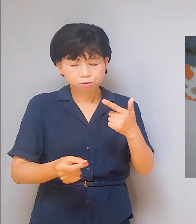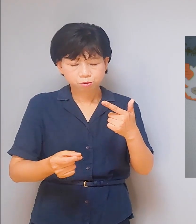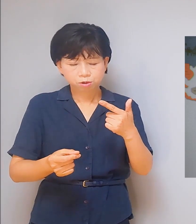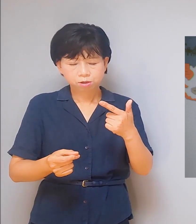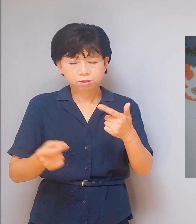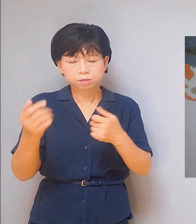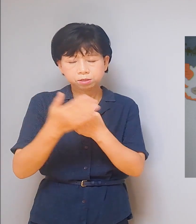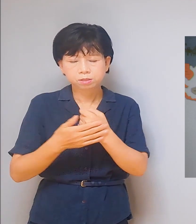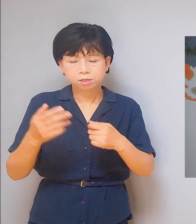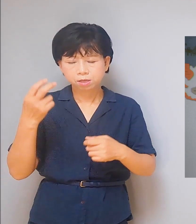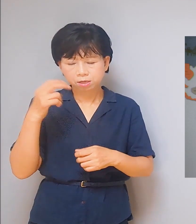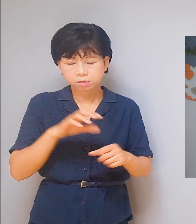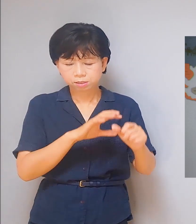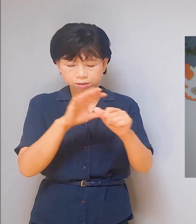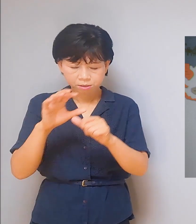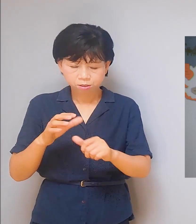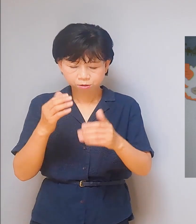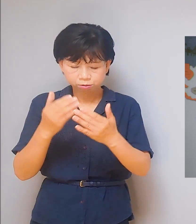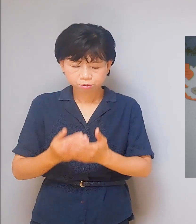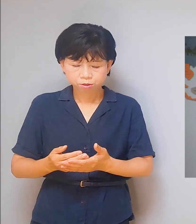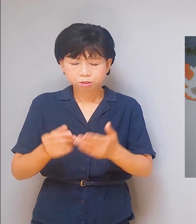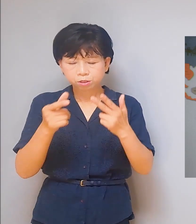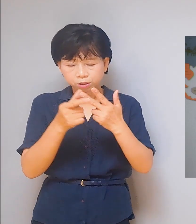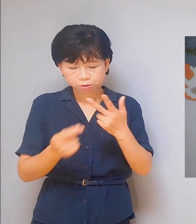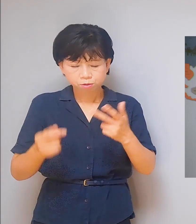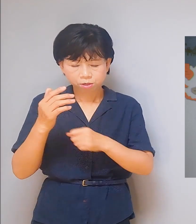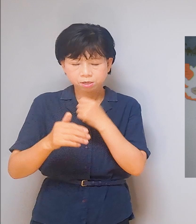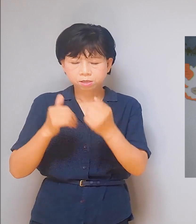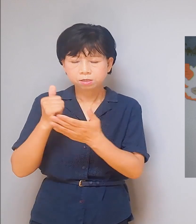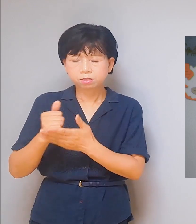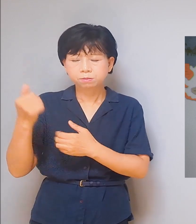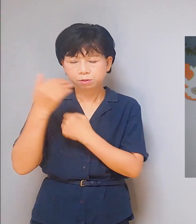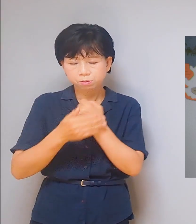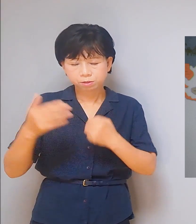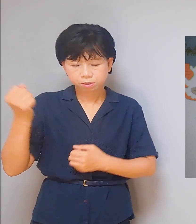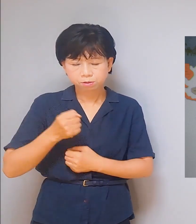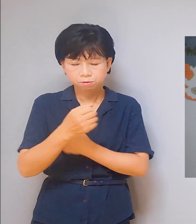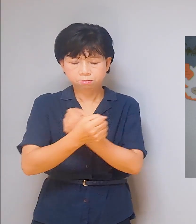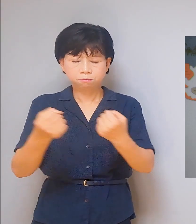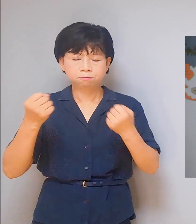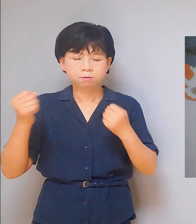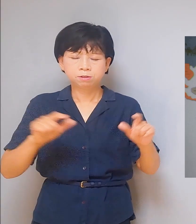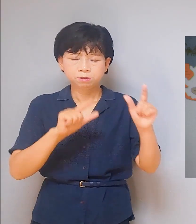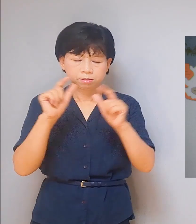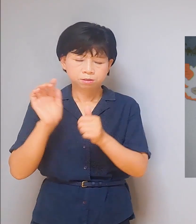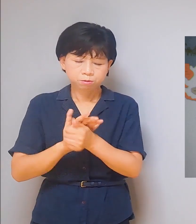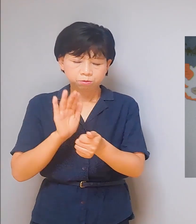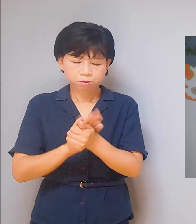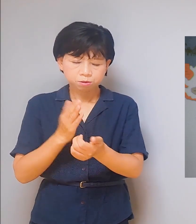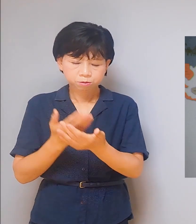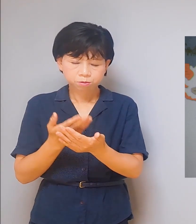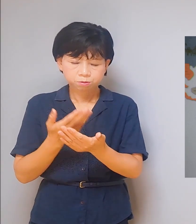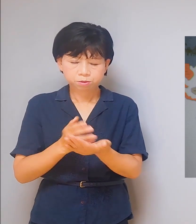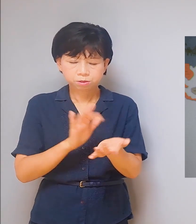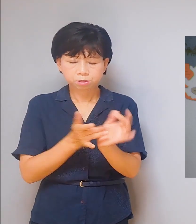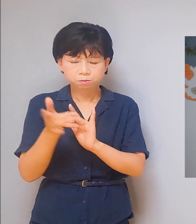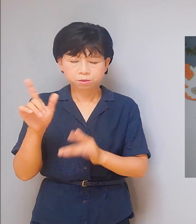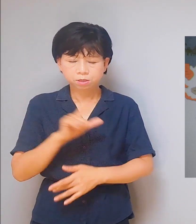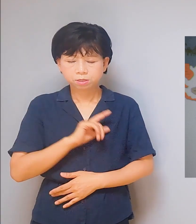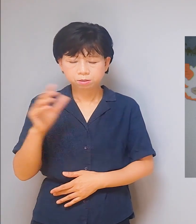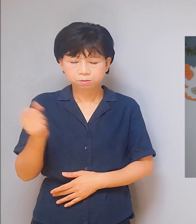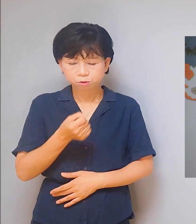6월달도 은혜롭게 지켜주셨사오니 7월도 하나님의 은혜로 강건하게 보낼 수 있도록 도와주시옵소서. 예수님의